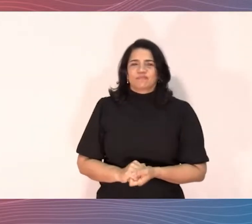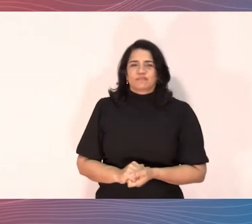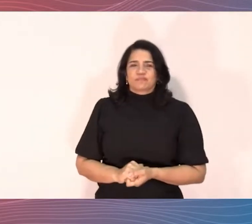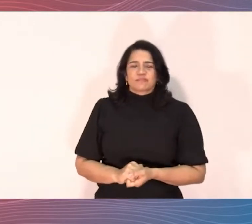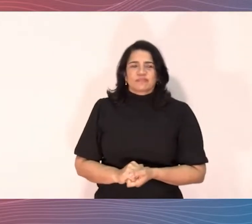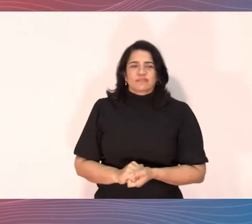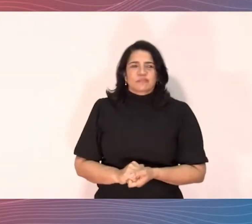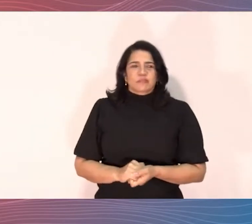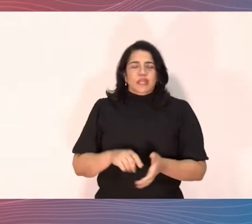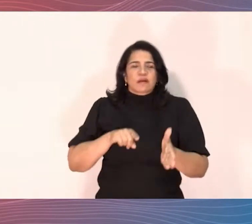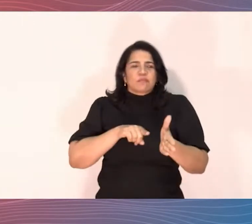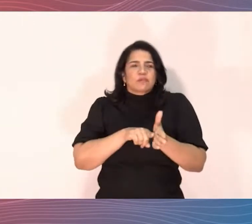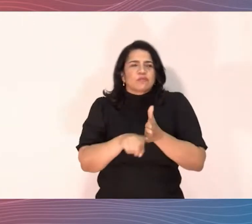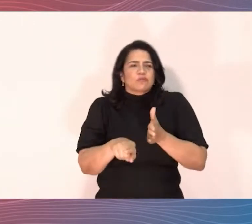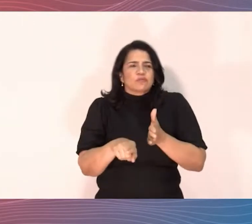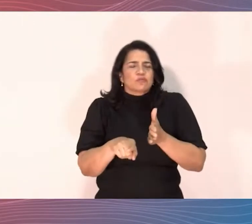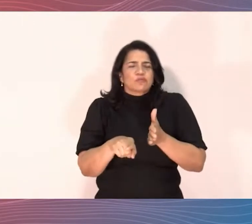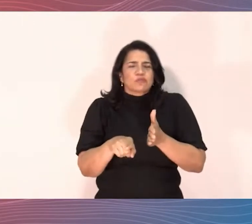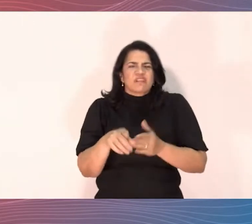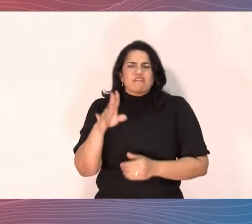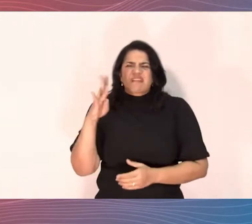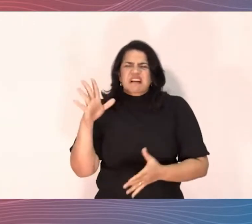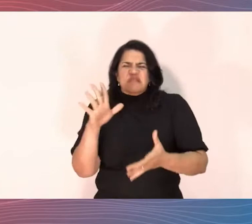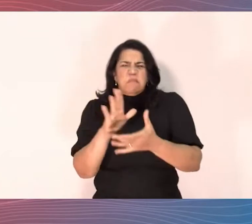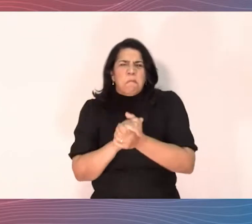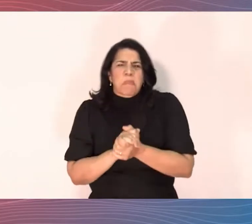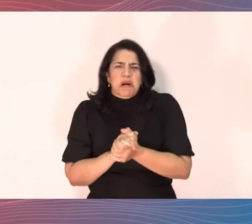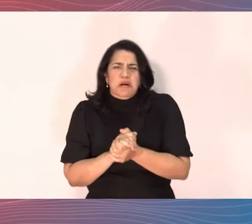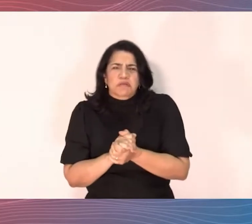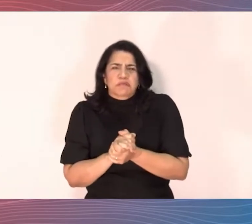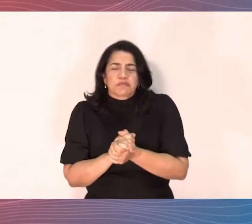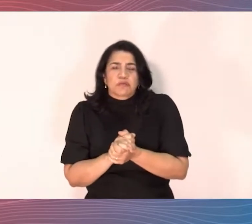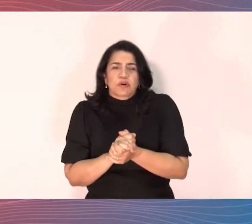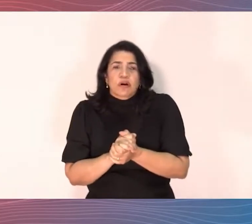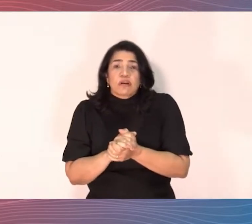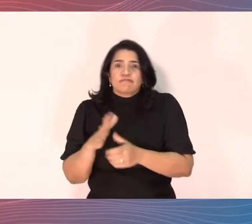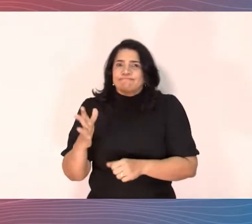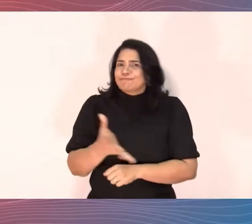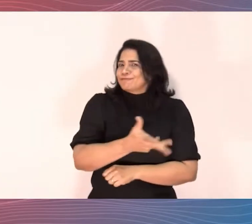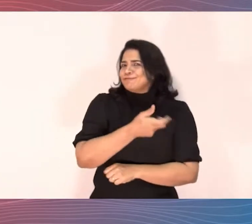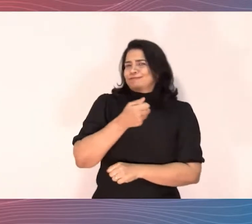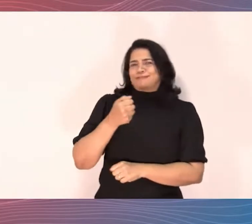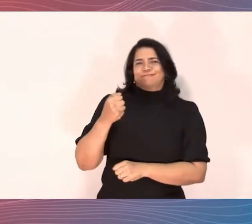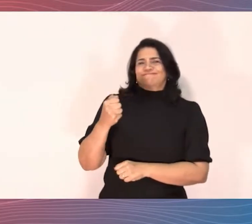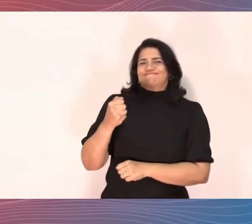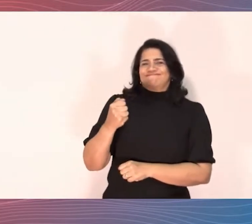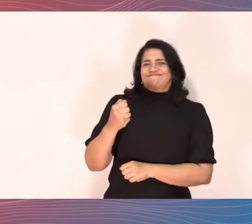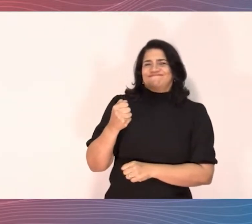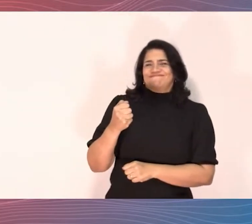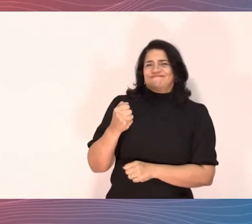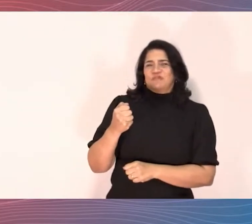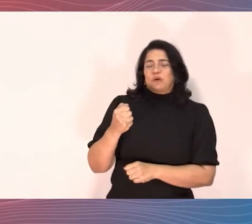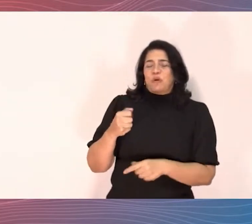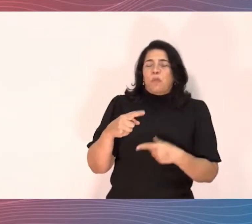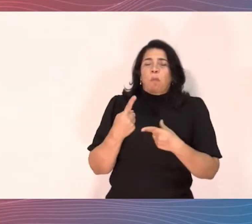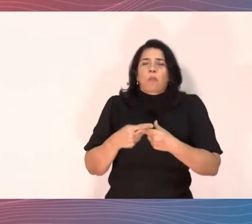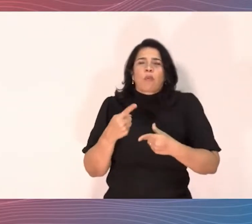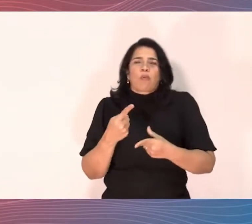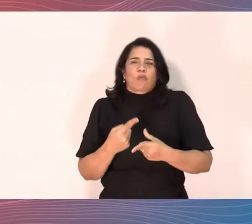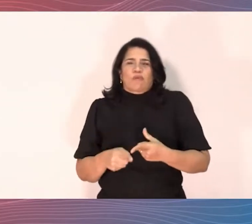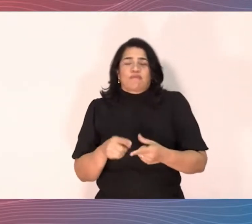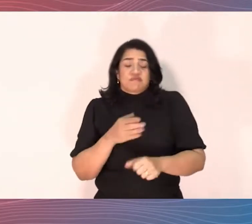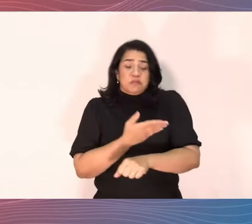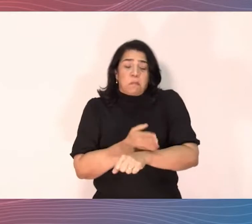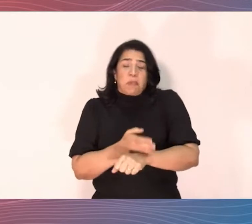Quantos aqui o casamento foi salvo pela comportagem? Por praticar a comportagem. Por